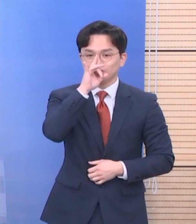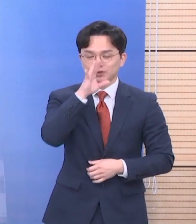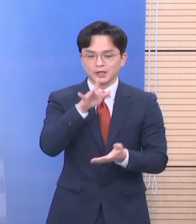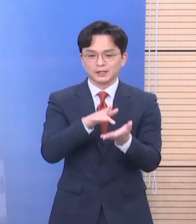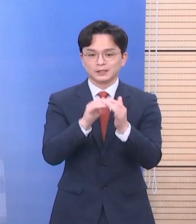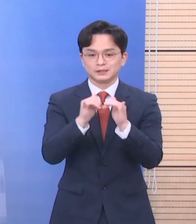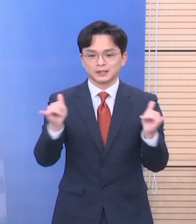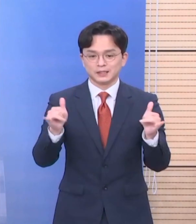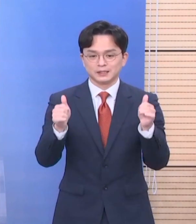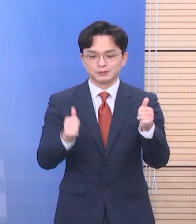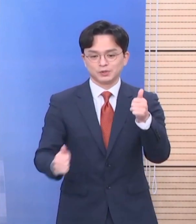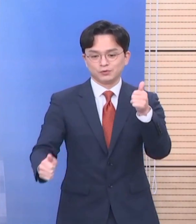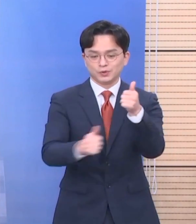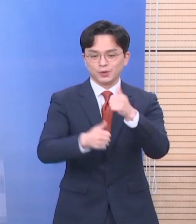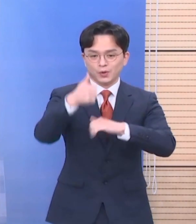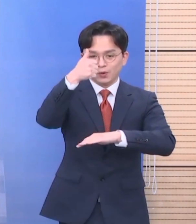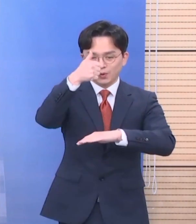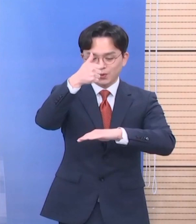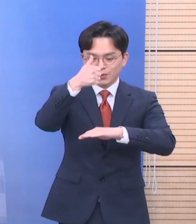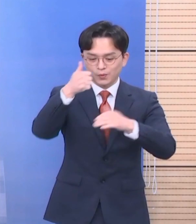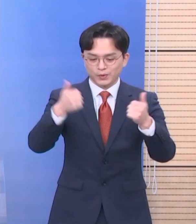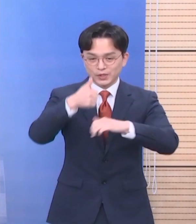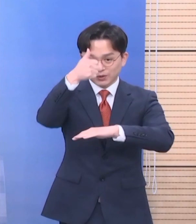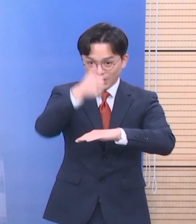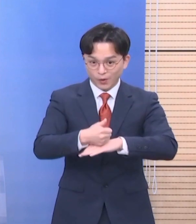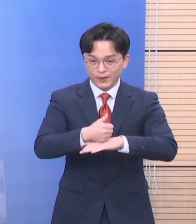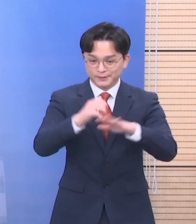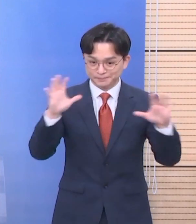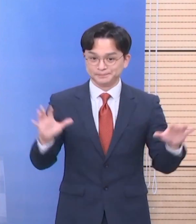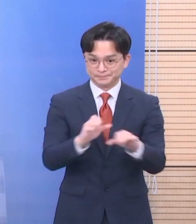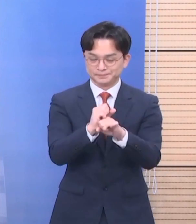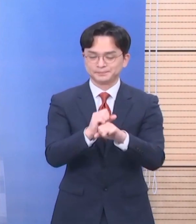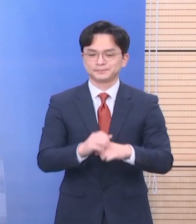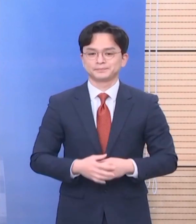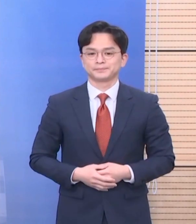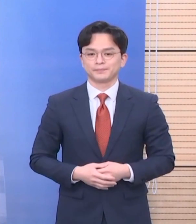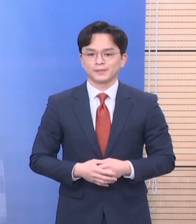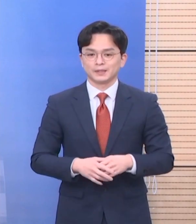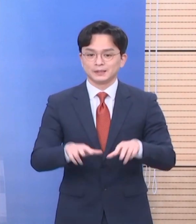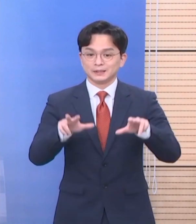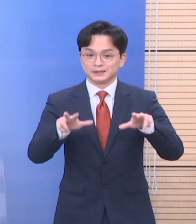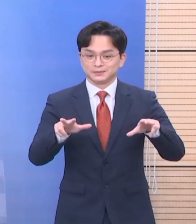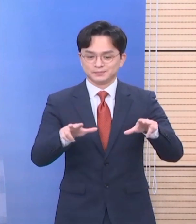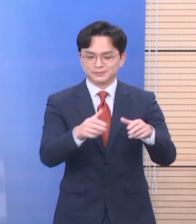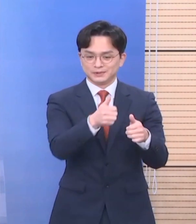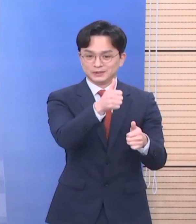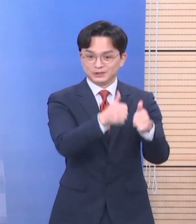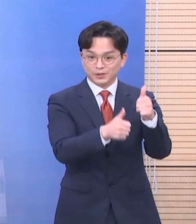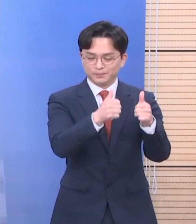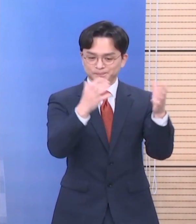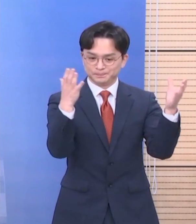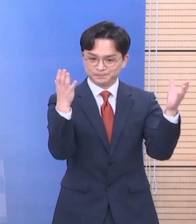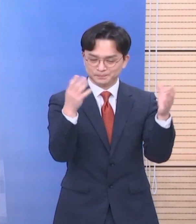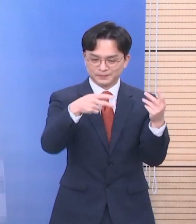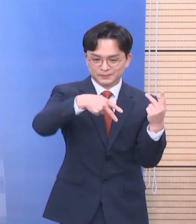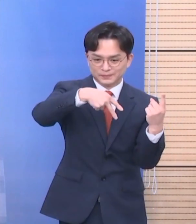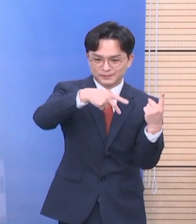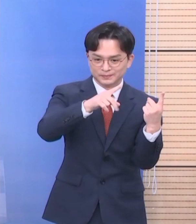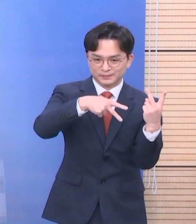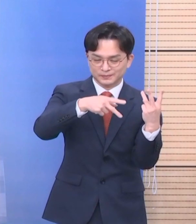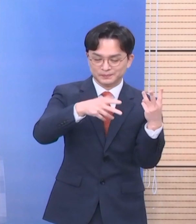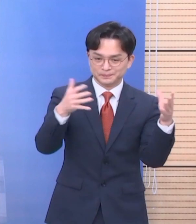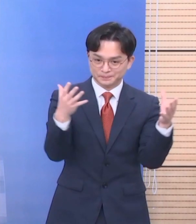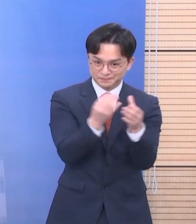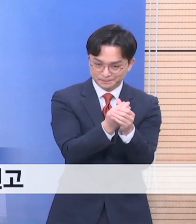중앙약사심의위원회의 의견을 종합할 때 진행 중인 임상시험 결과 제출을 조건으로 품목 허가할 수